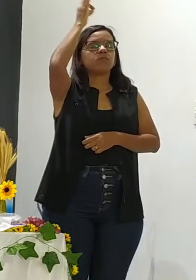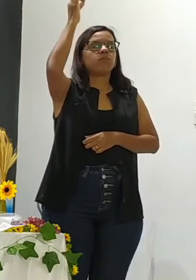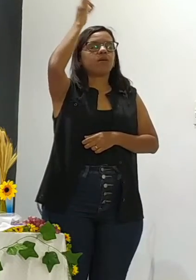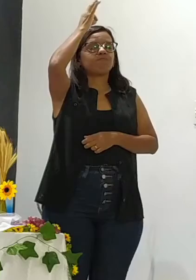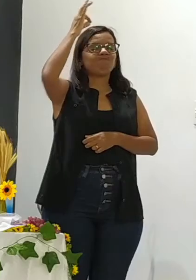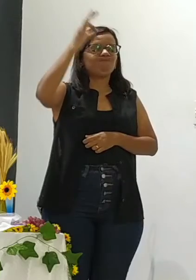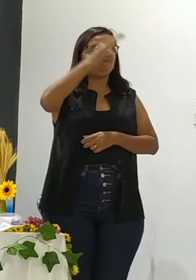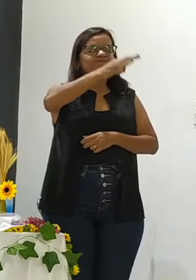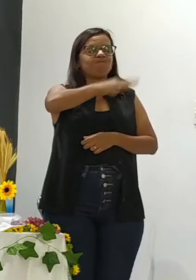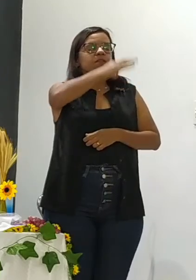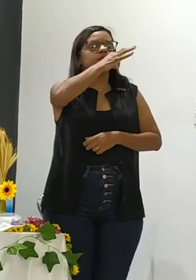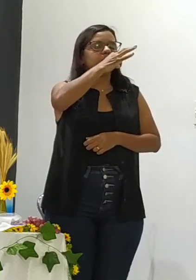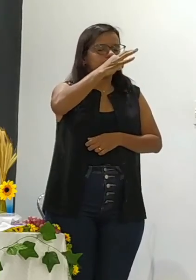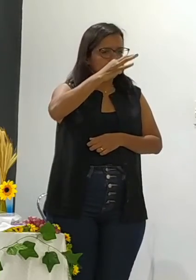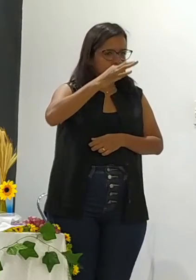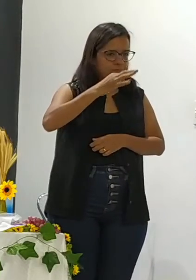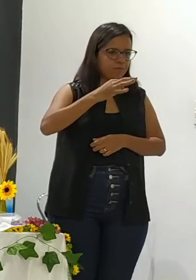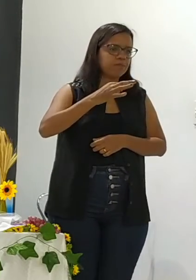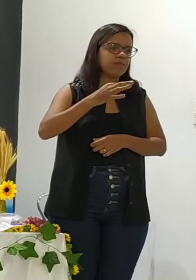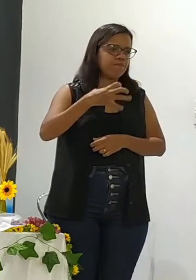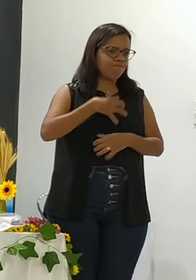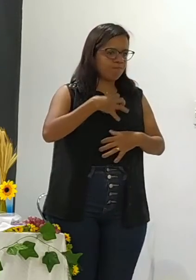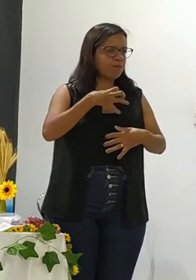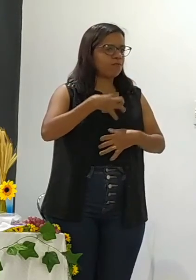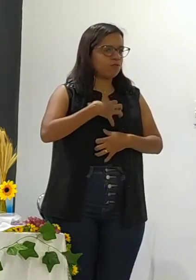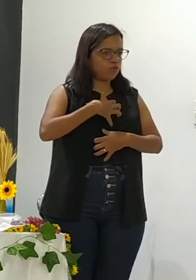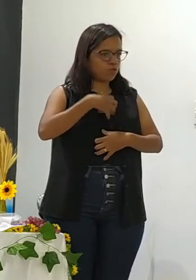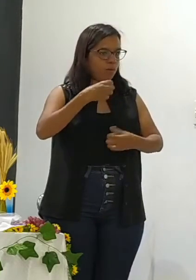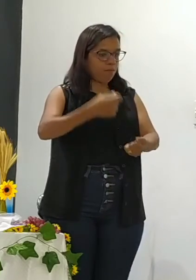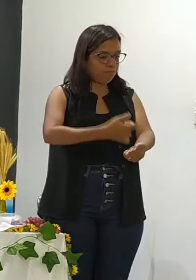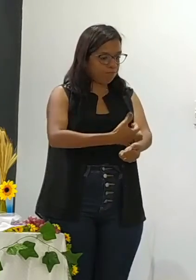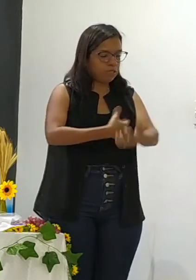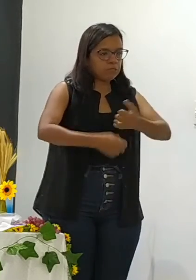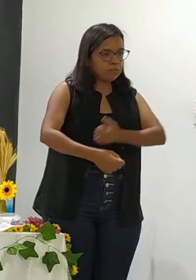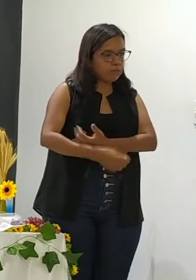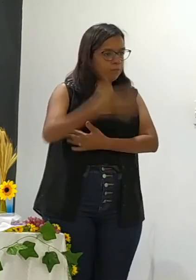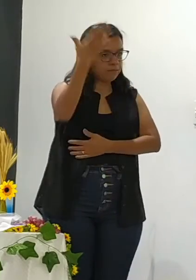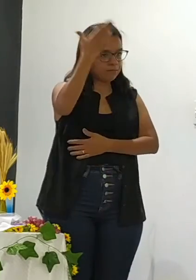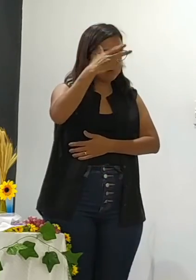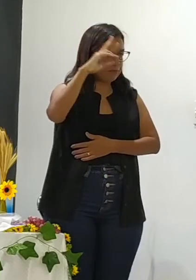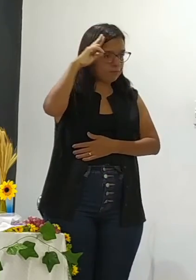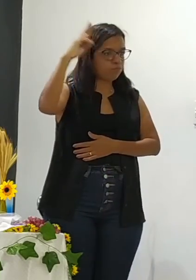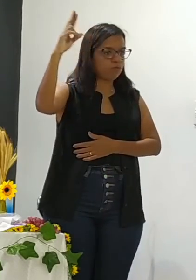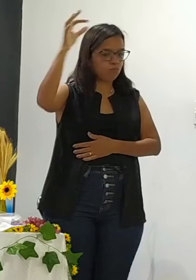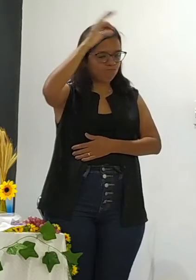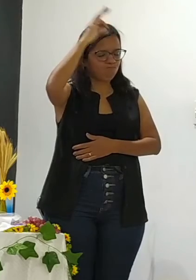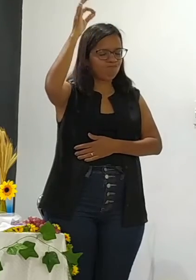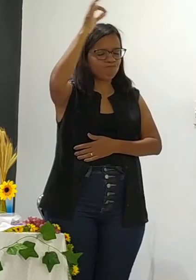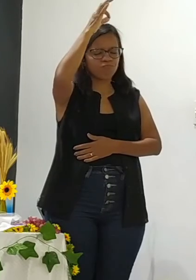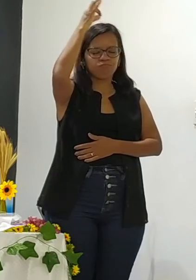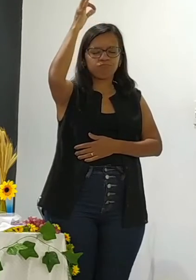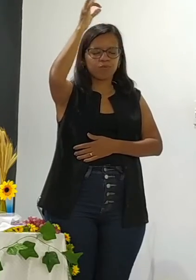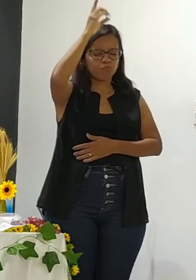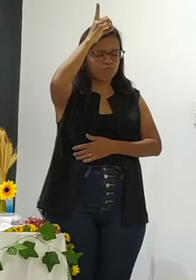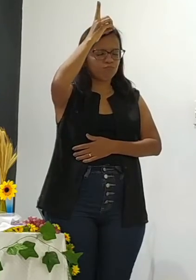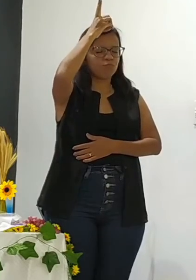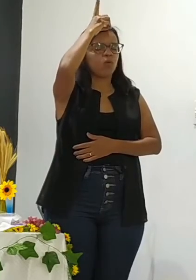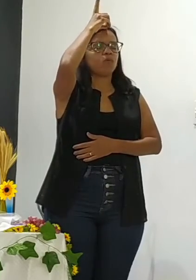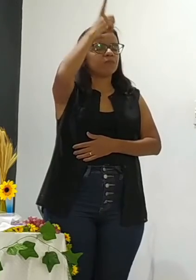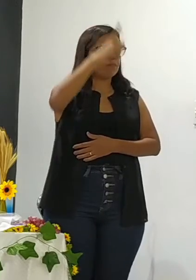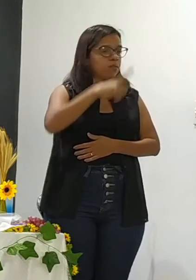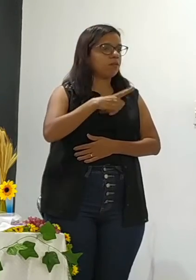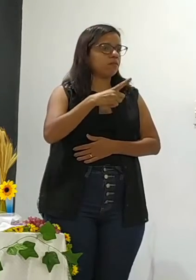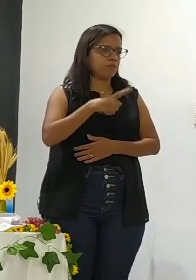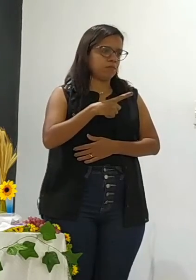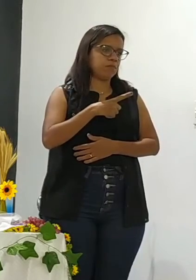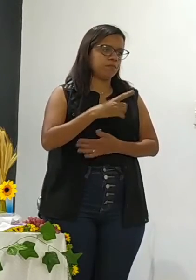E o fogo pegou ele de cima a baixo. E depois ele foi só aumentando os dons. Você entende